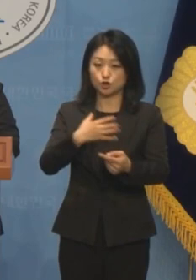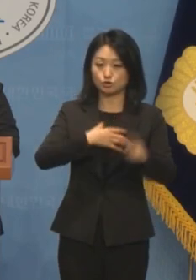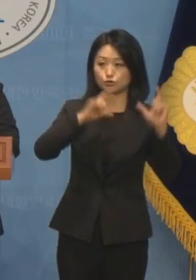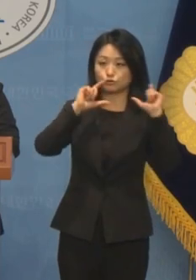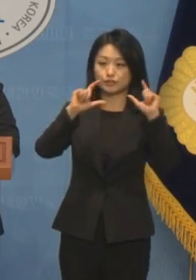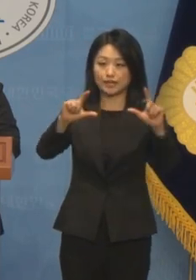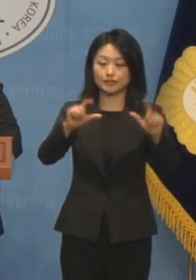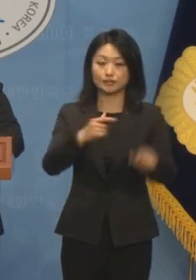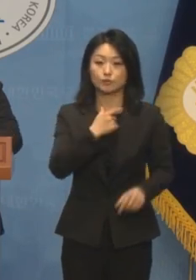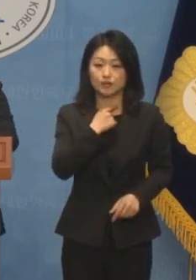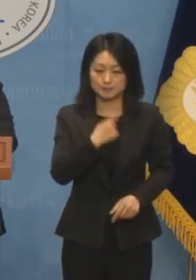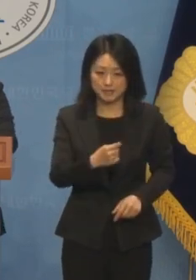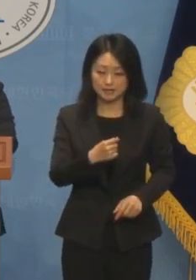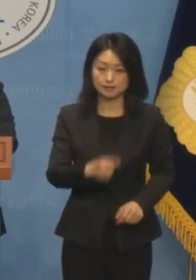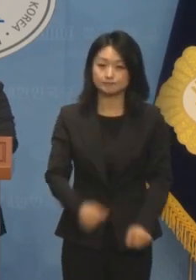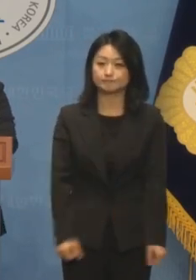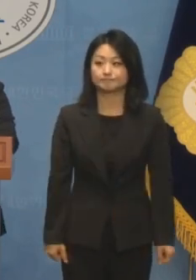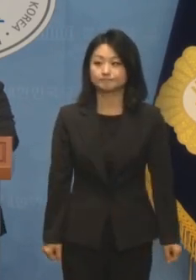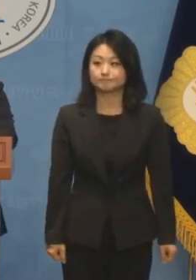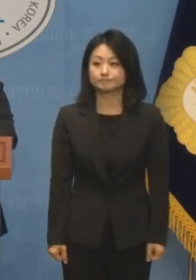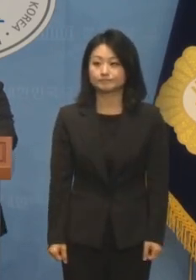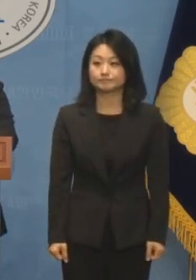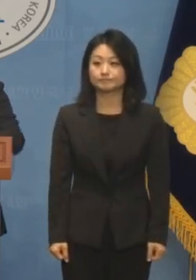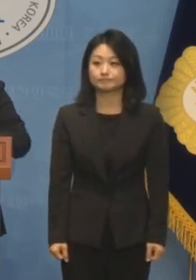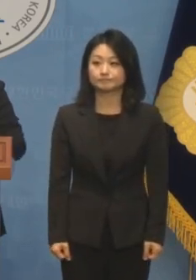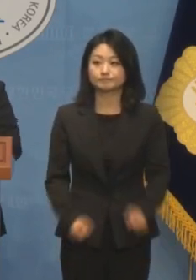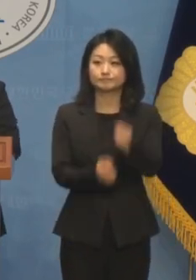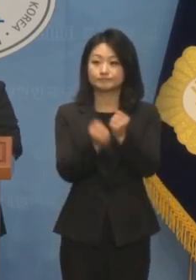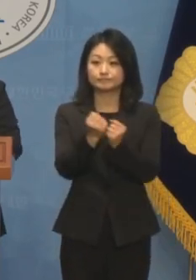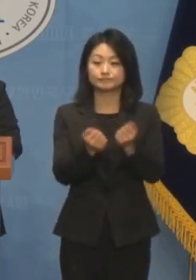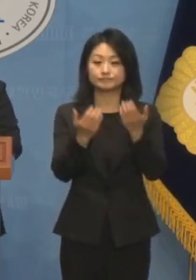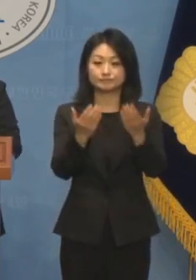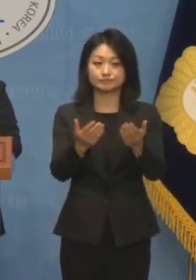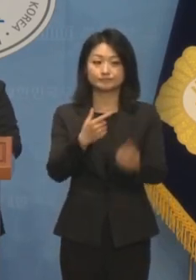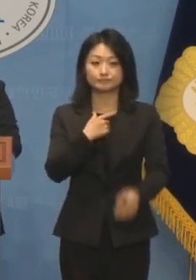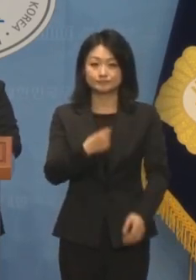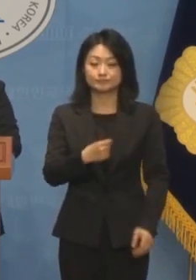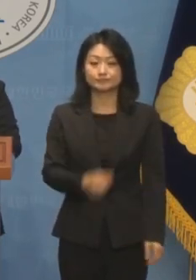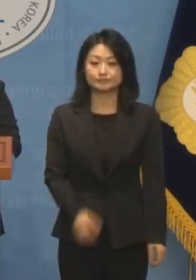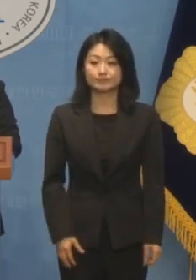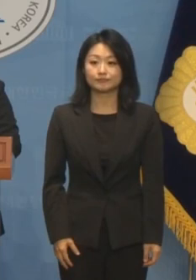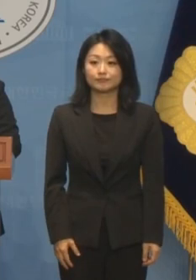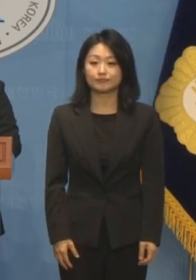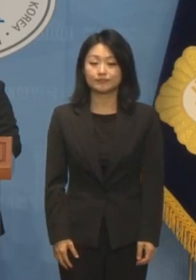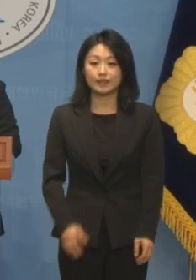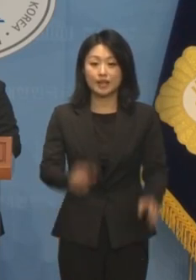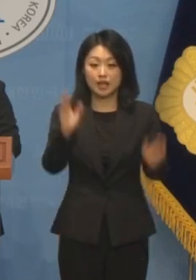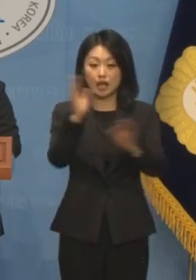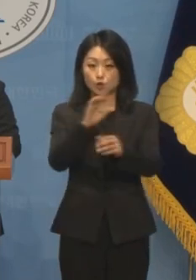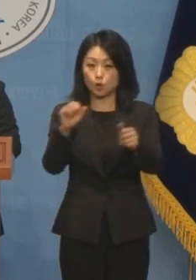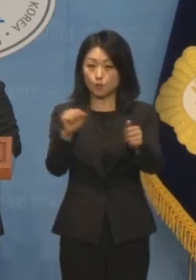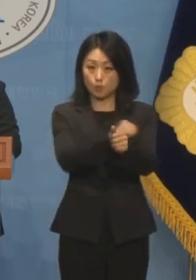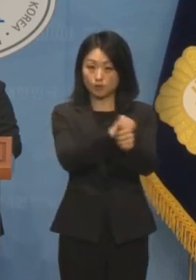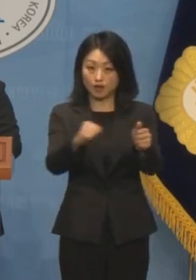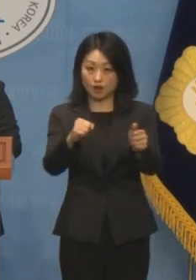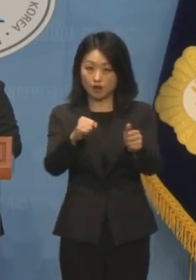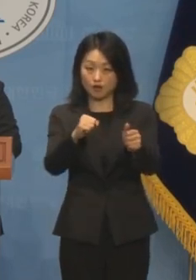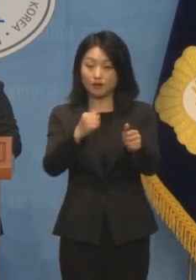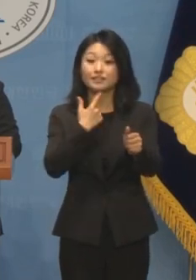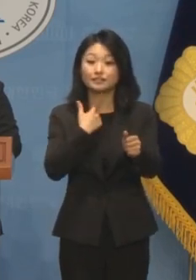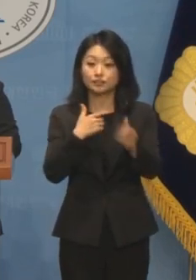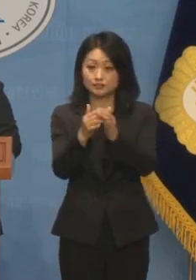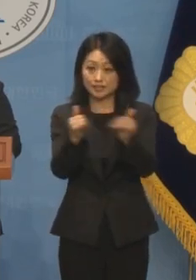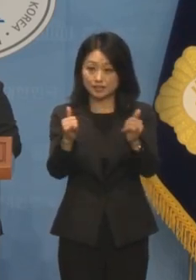기자회견을 진행하고자 합니다. 지금부터 시작하겠습니다. 우리는 학교폭력 가해자를